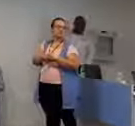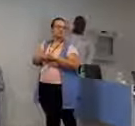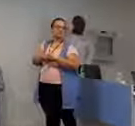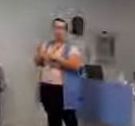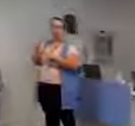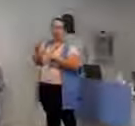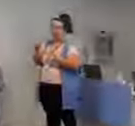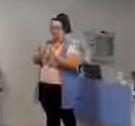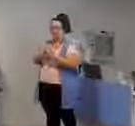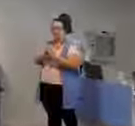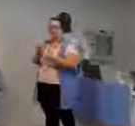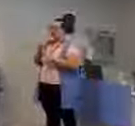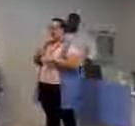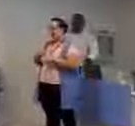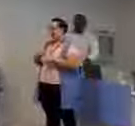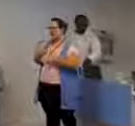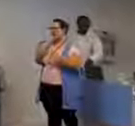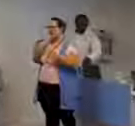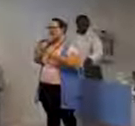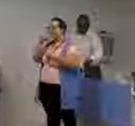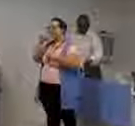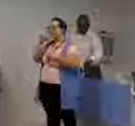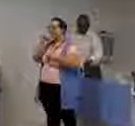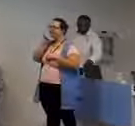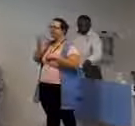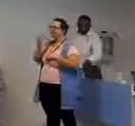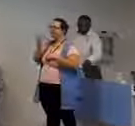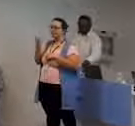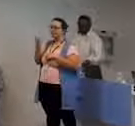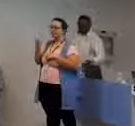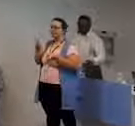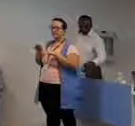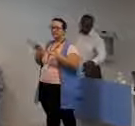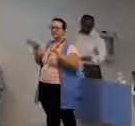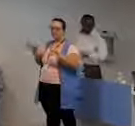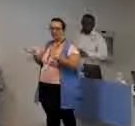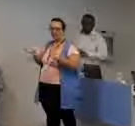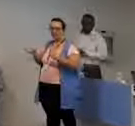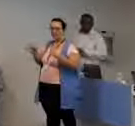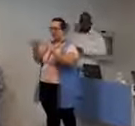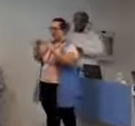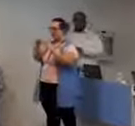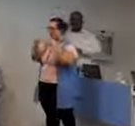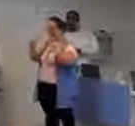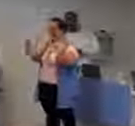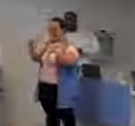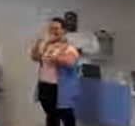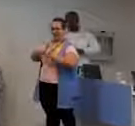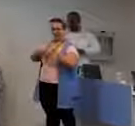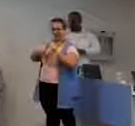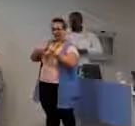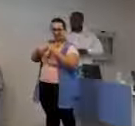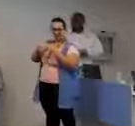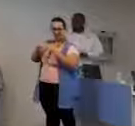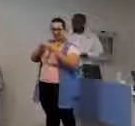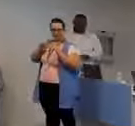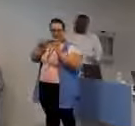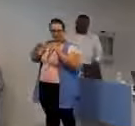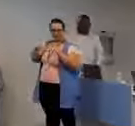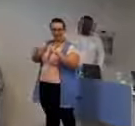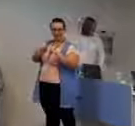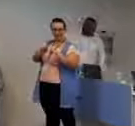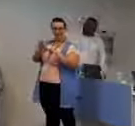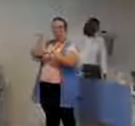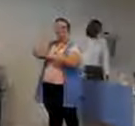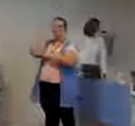moveleira. Então, tudo que você pensar em que envolva projetos de móveis e trabalhos em